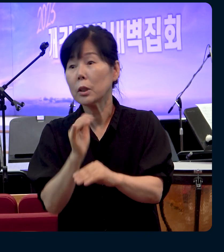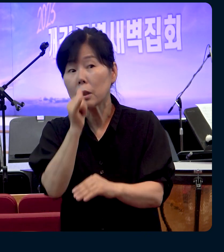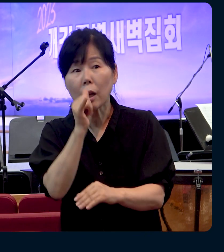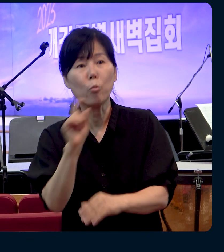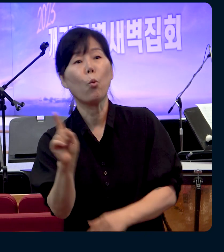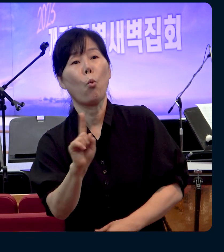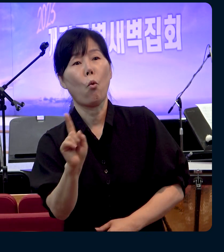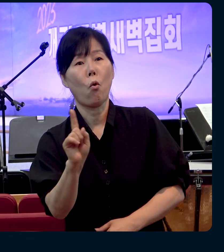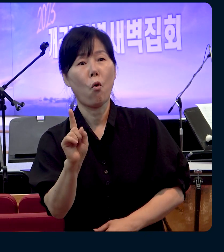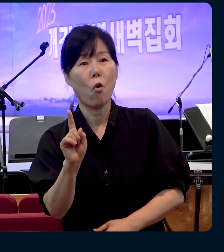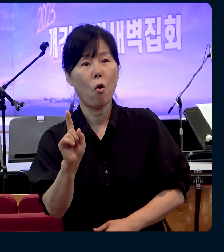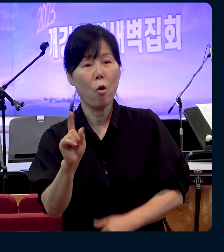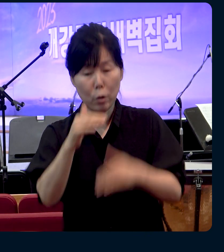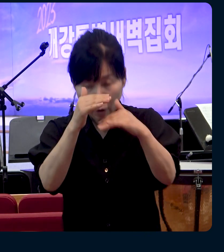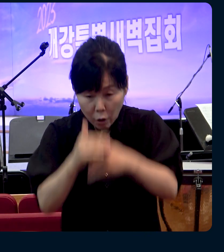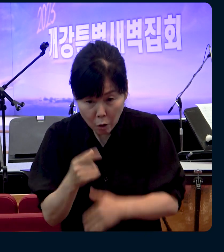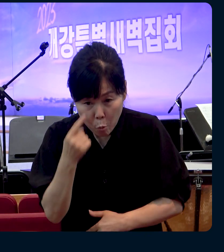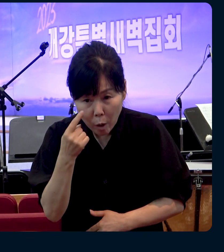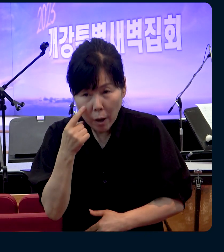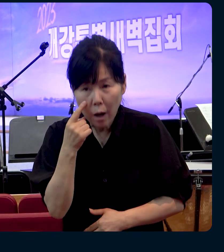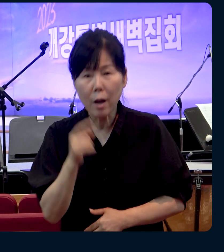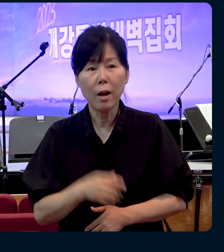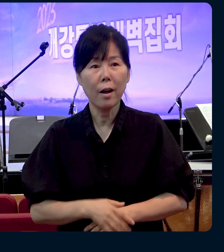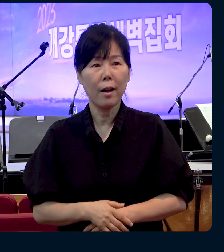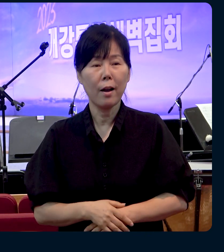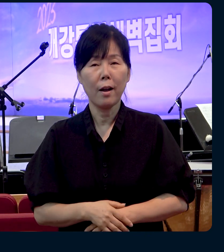금방 읽으면서 다 아셨죠? 예.